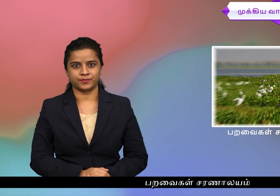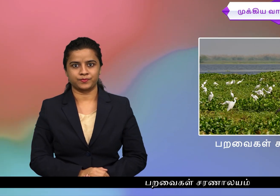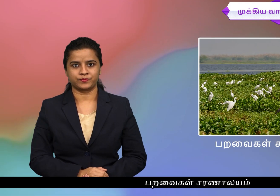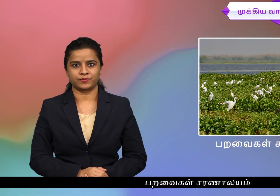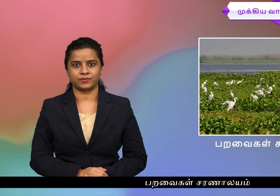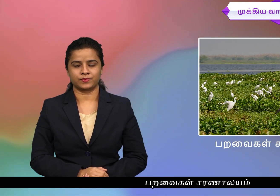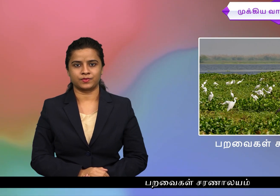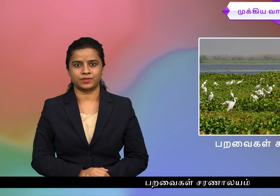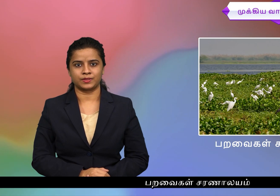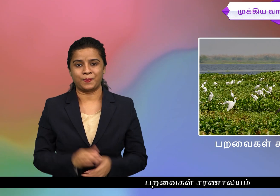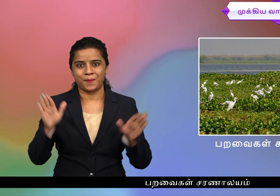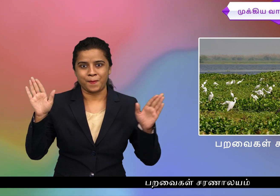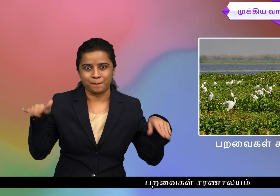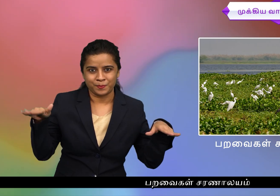பறவைகள் சரணாலயம்,